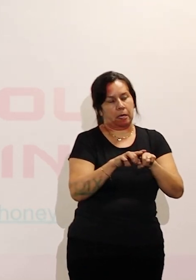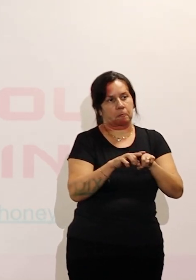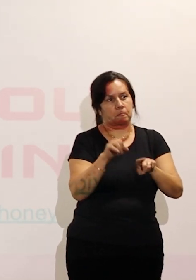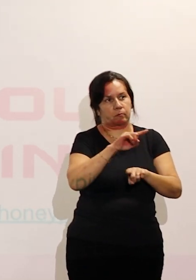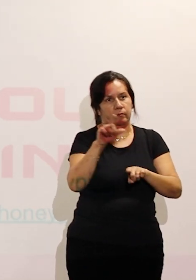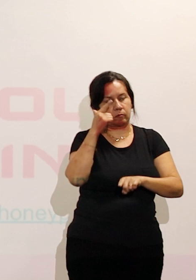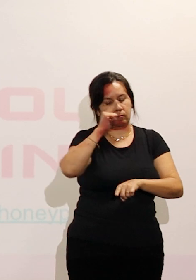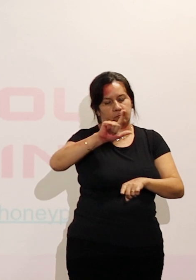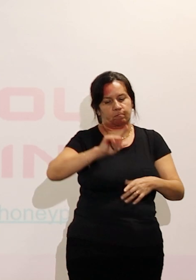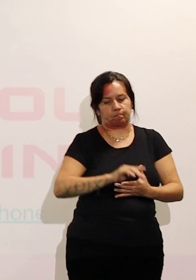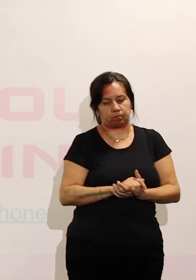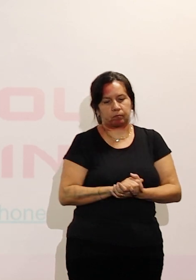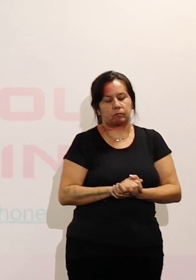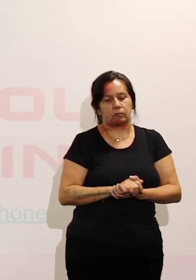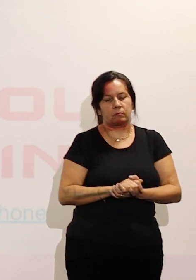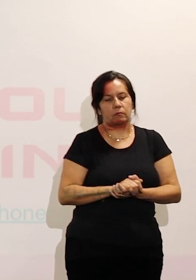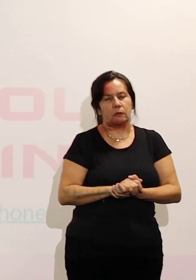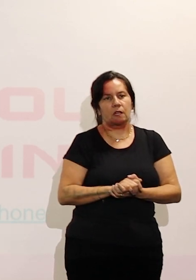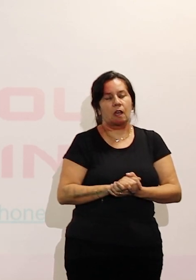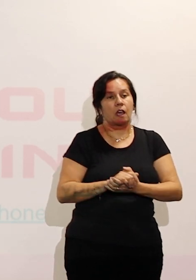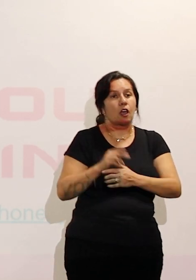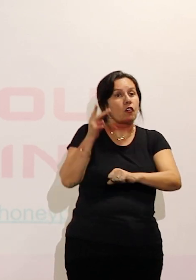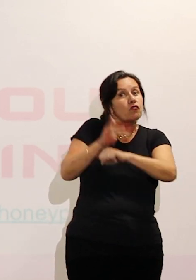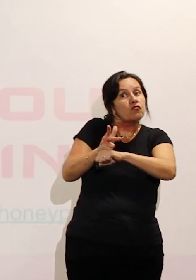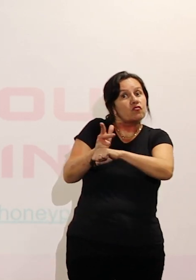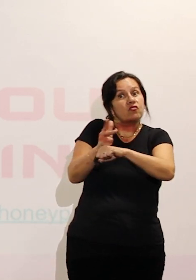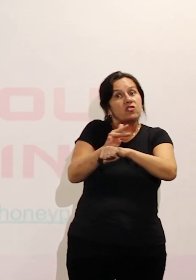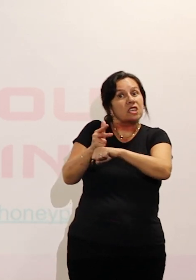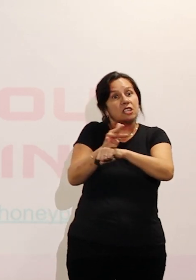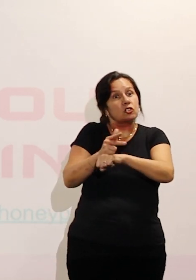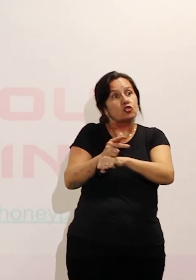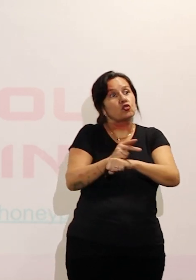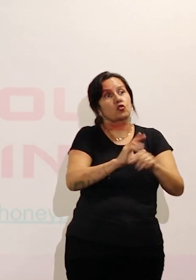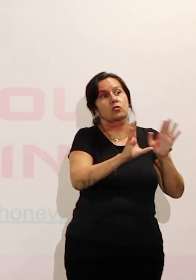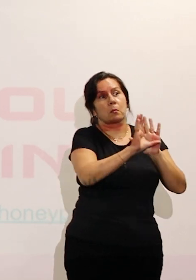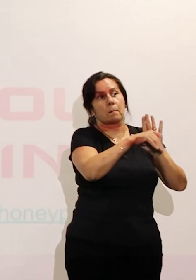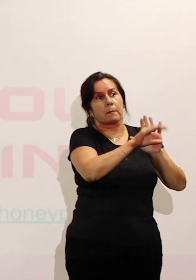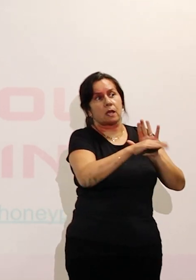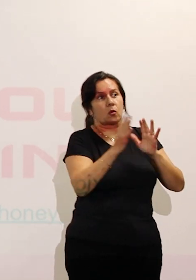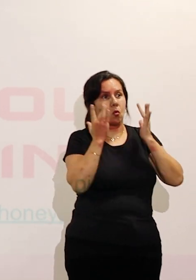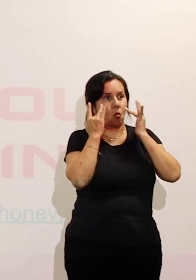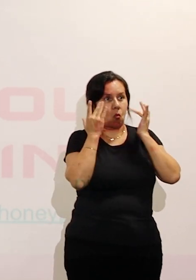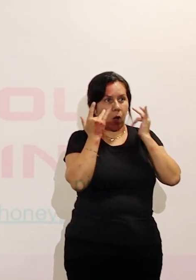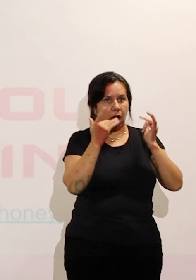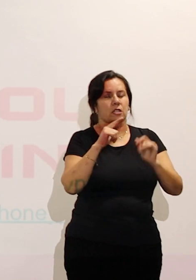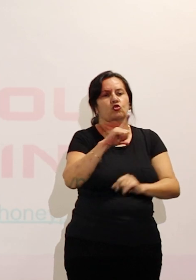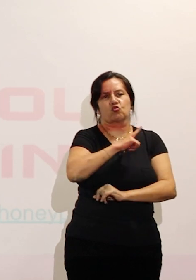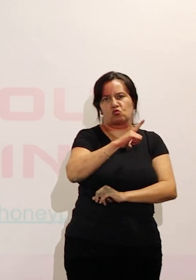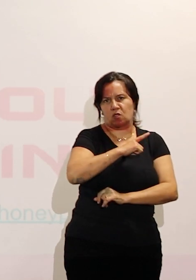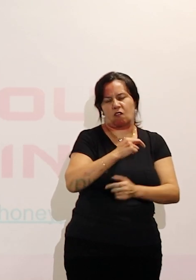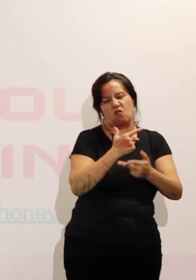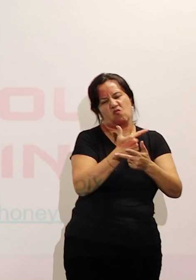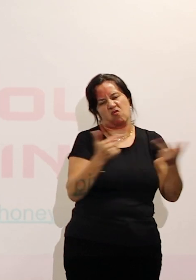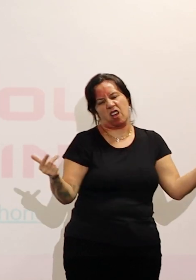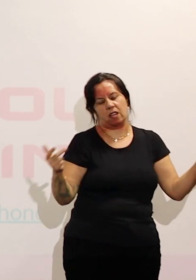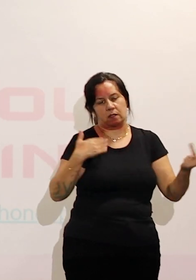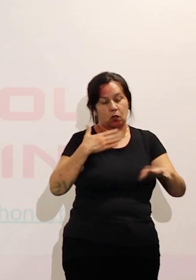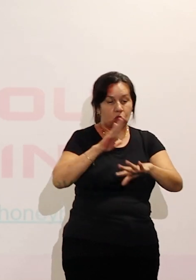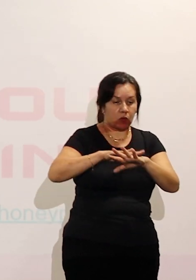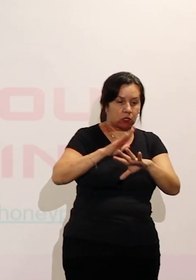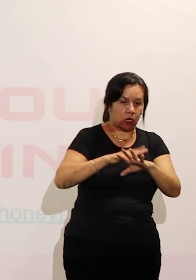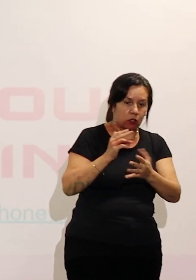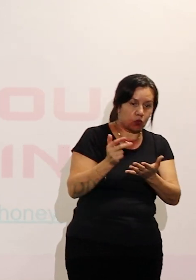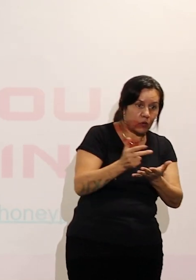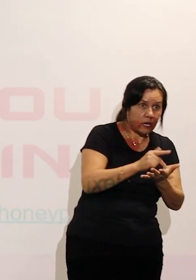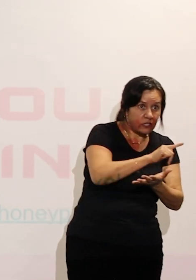links, e tem alguns vídeos meus falando de pixel art, mostrando um pouco de eu fazendo algumas artes, algumas coisas.